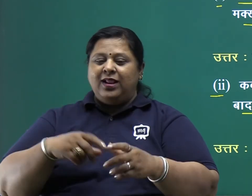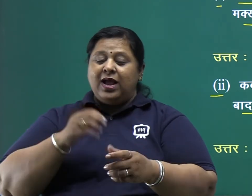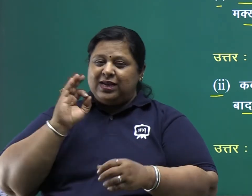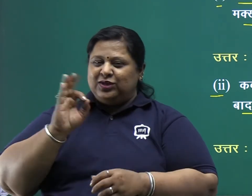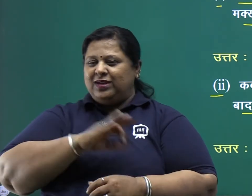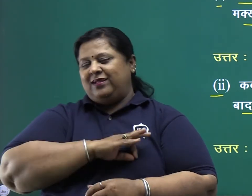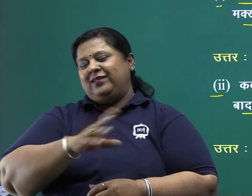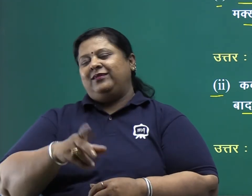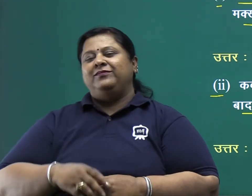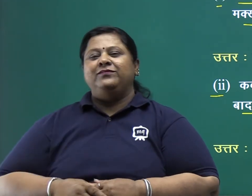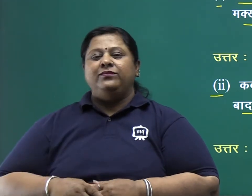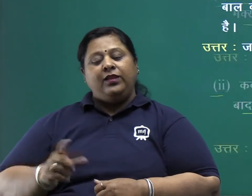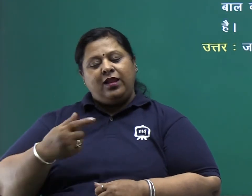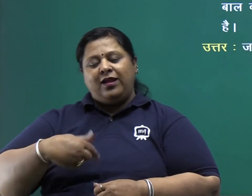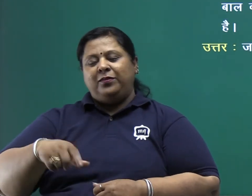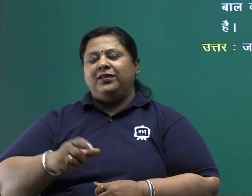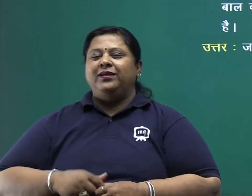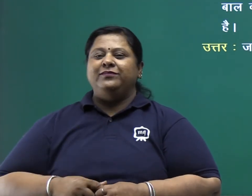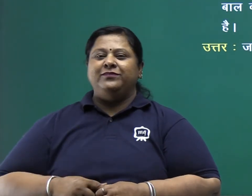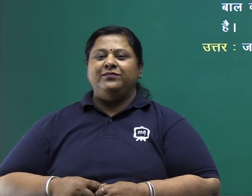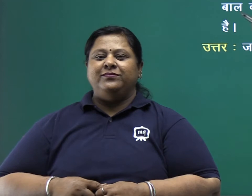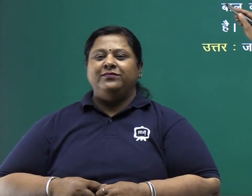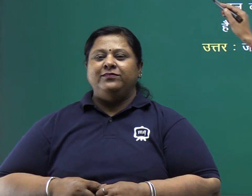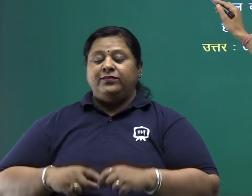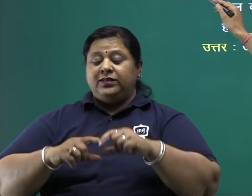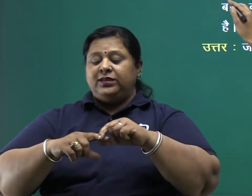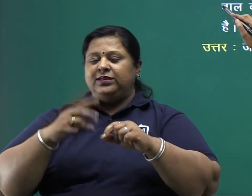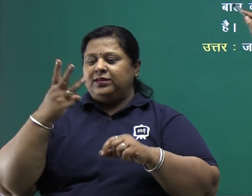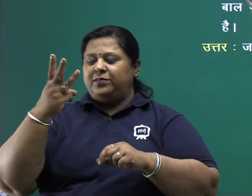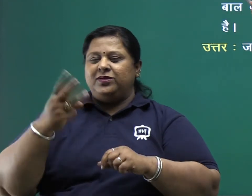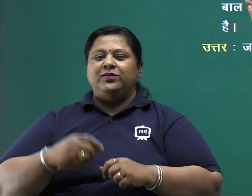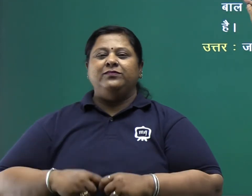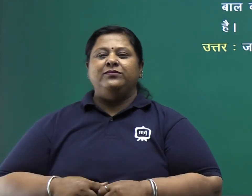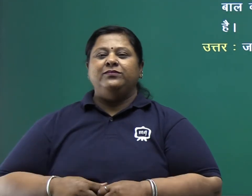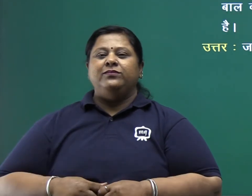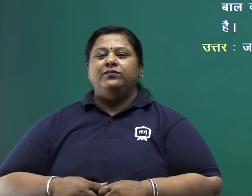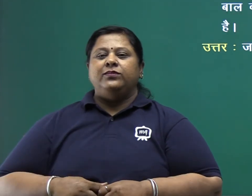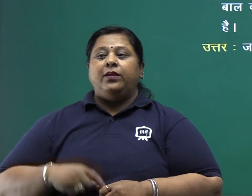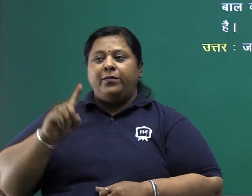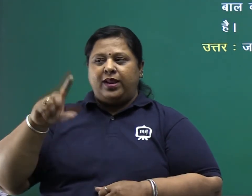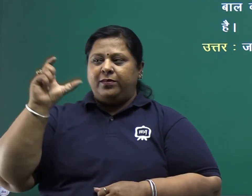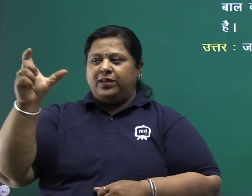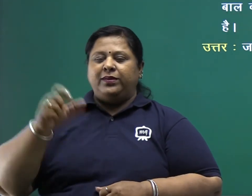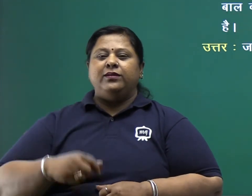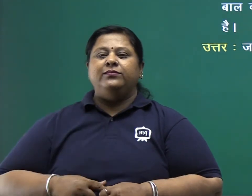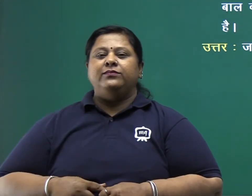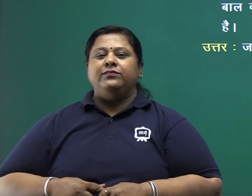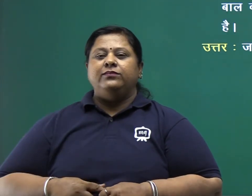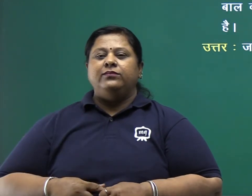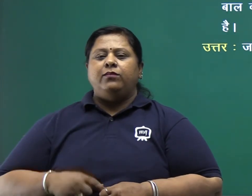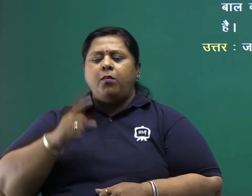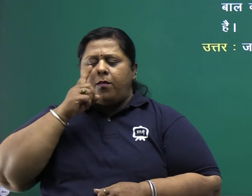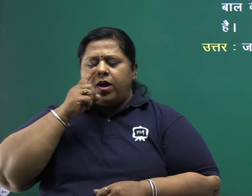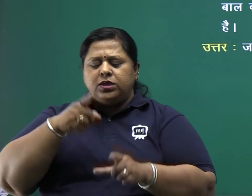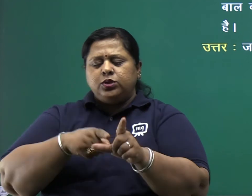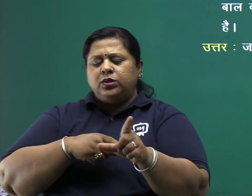लगते हैं। आगे बढ़ते हैं। तीसरा प्रश्न। पहले पद में माँ